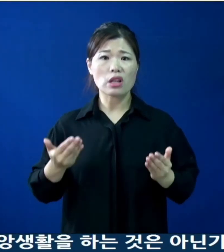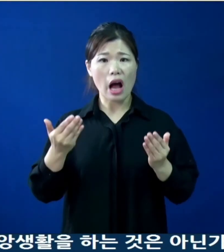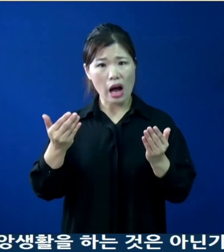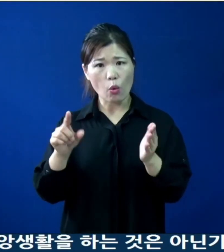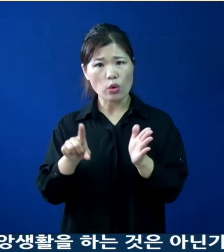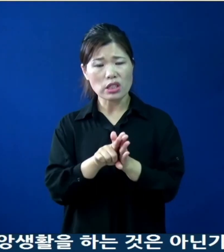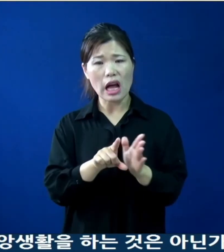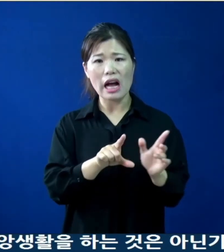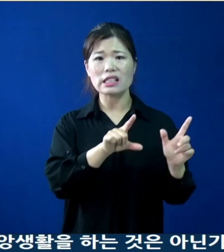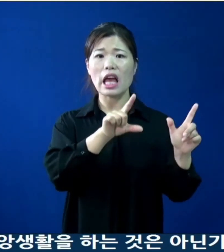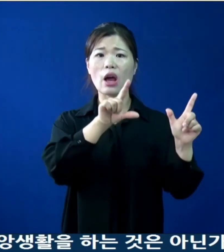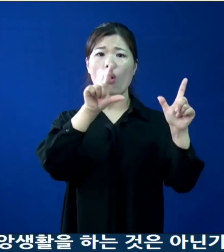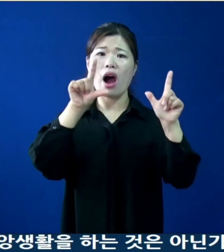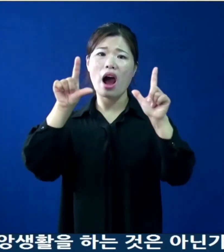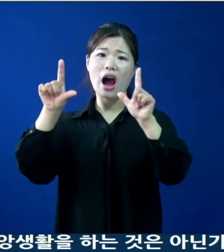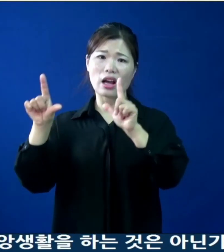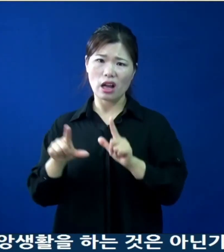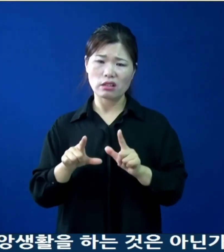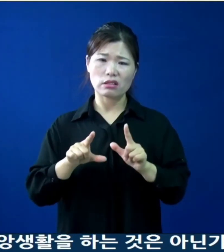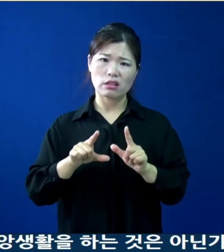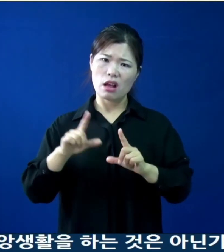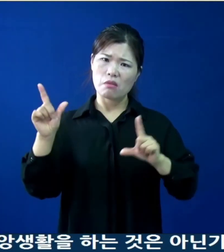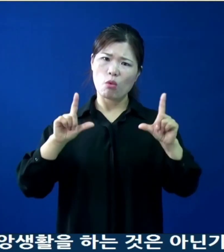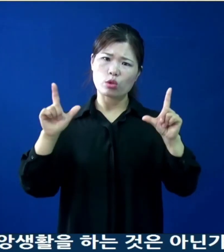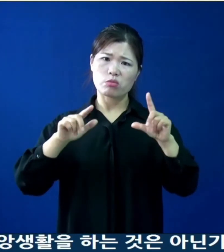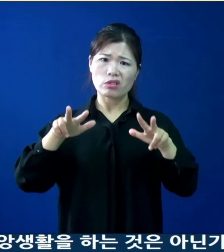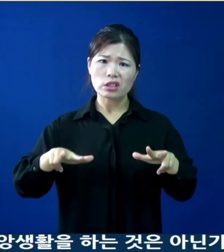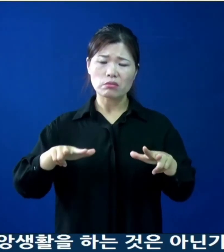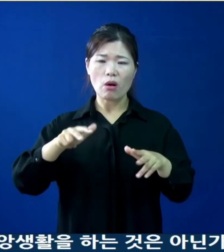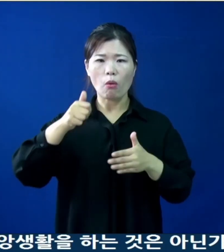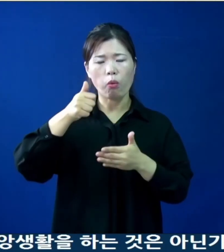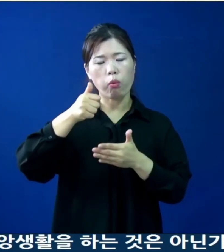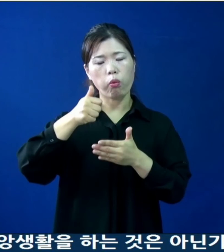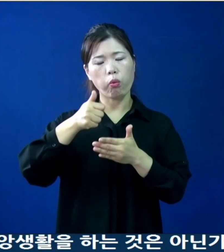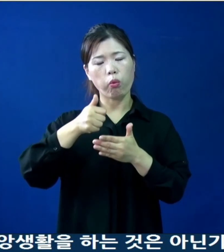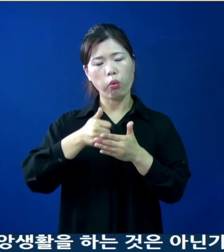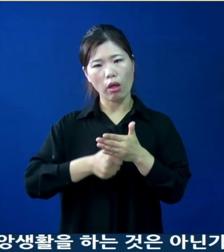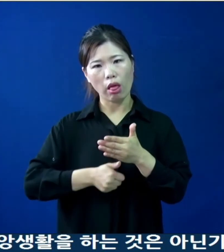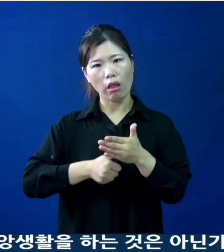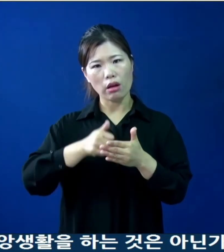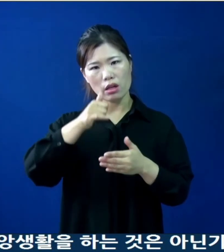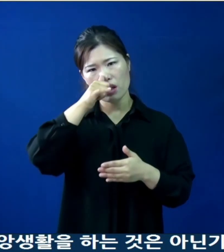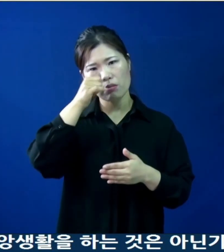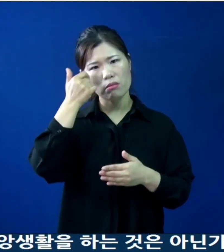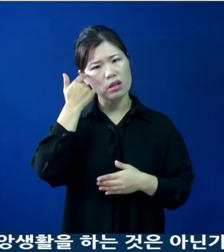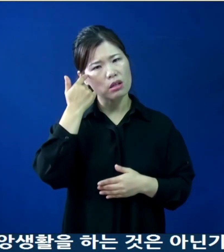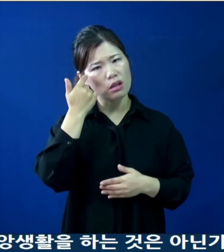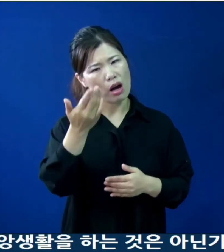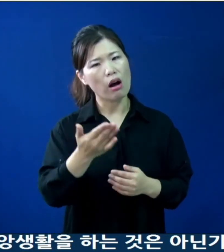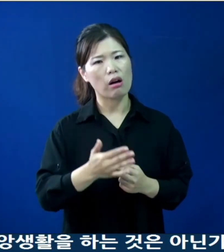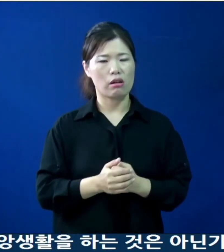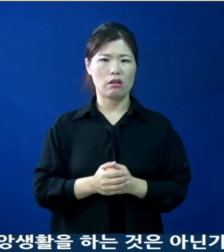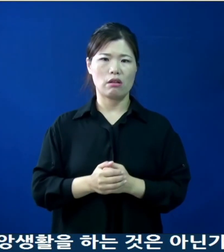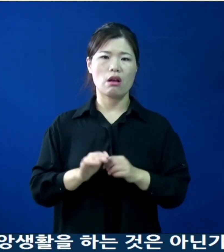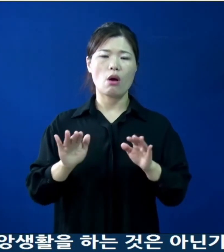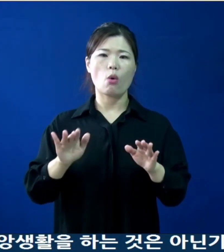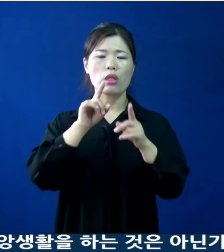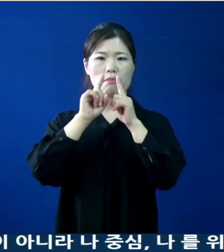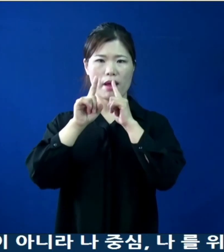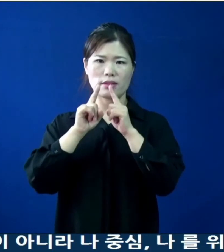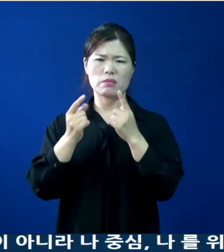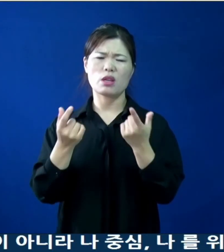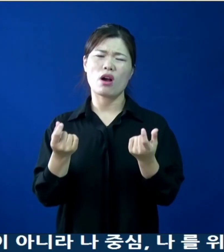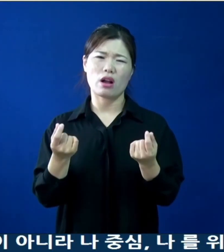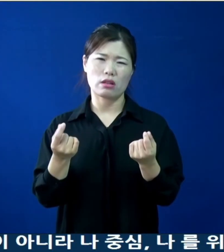신앙생활을 하는 모습으로 전락되어지고 있는 그런 부분은 없는지 모르겠습니다. 오늘 말씀은 이런